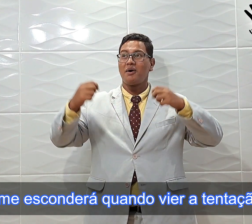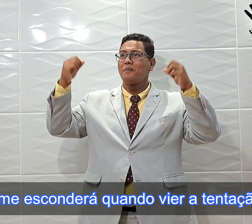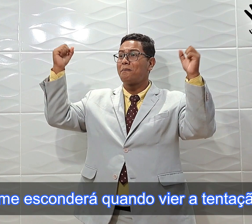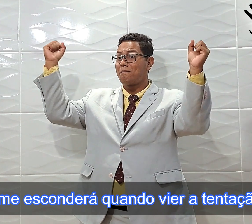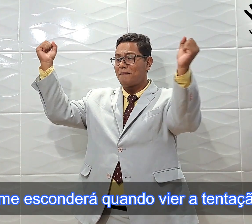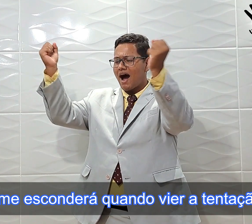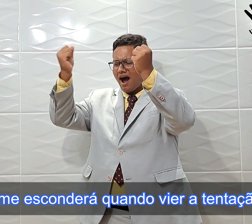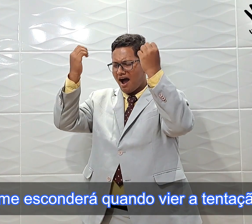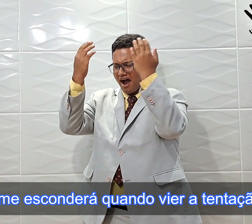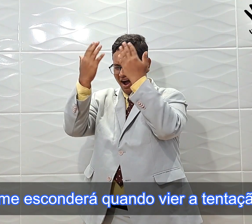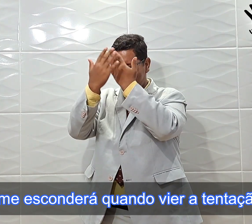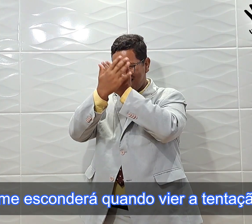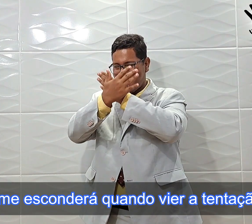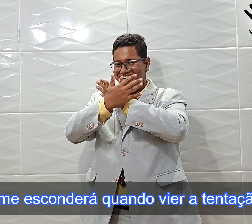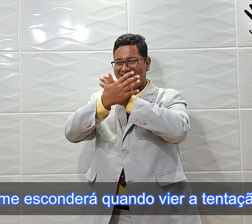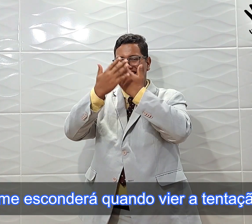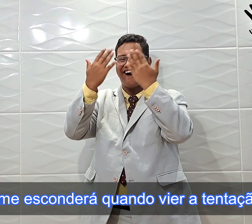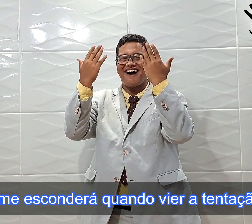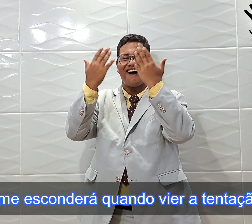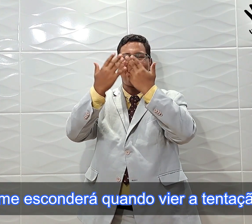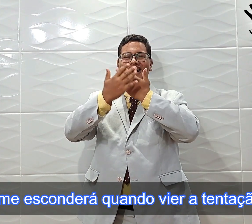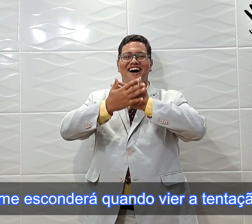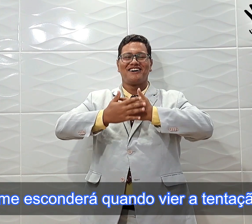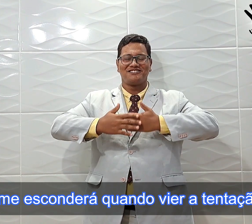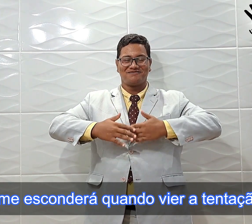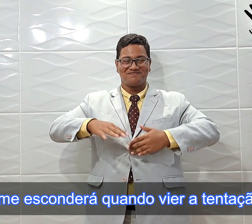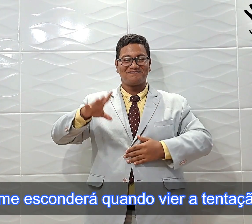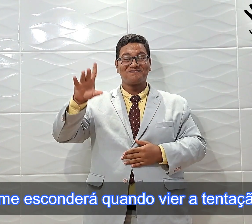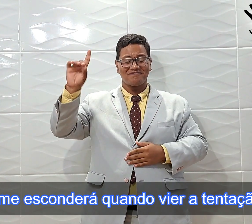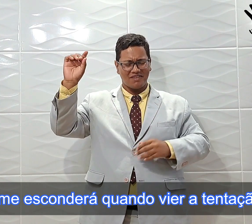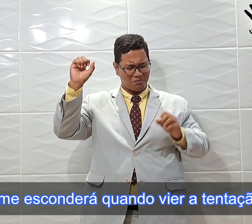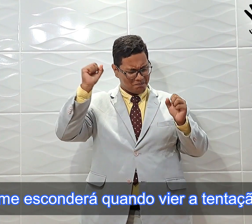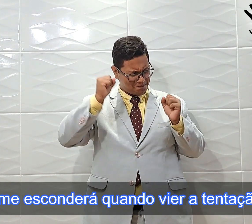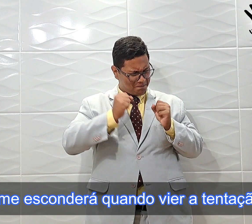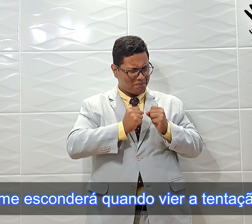quando vier a tentação.